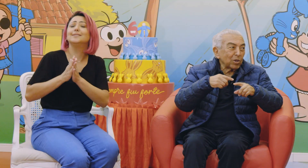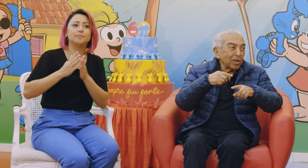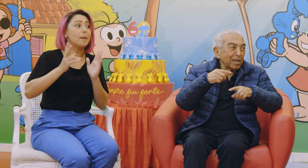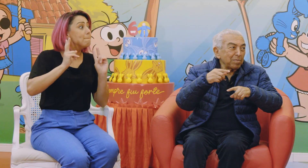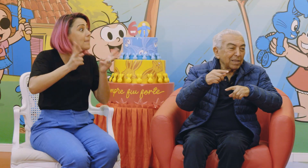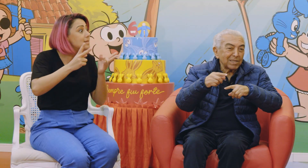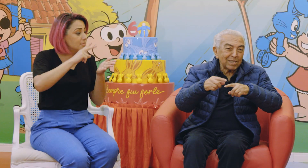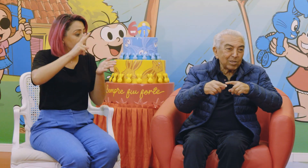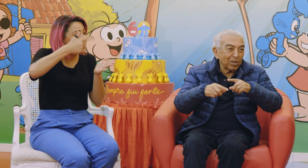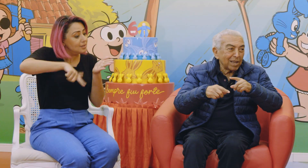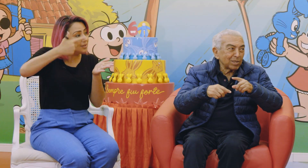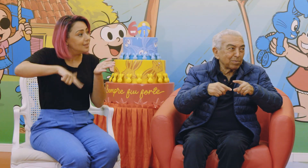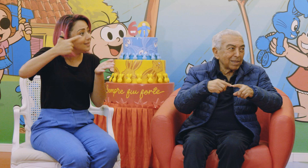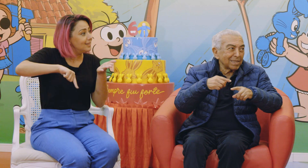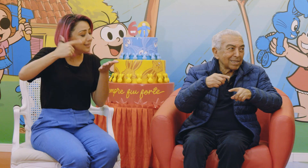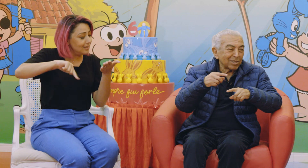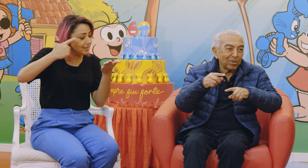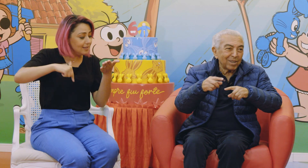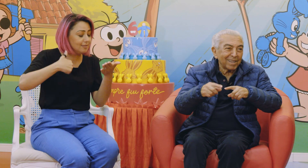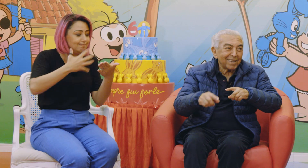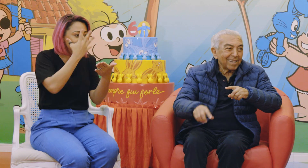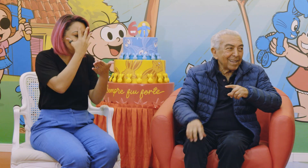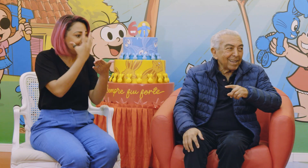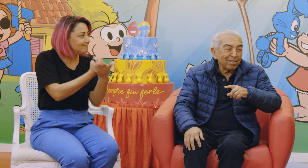repetisse a história.